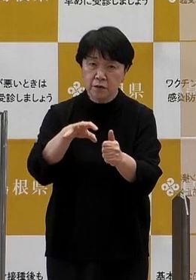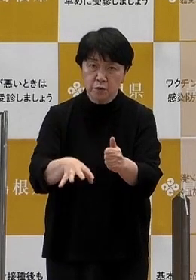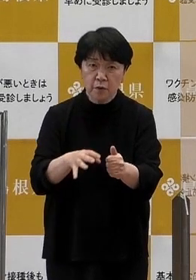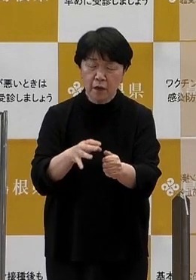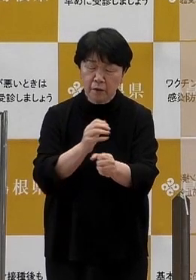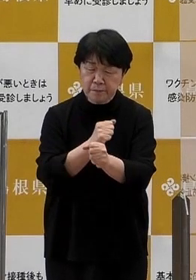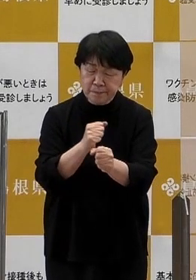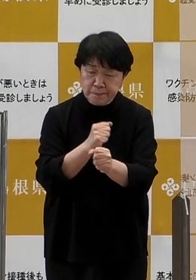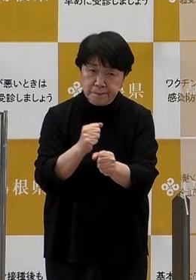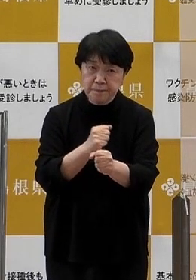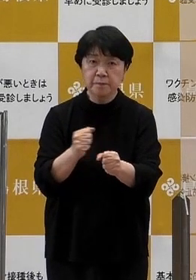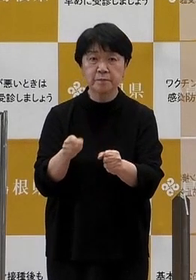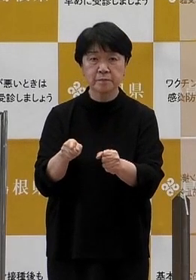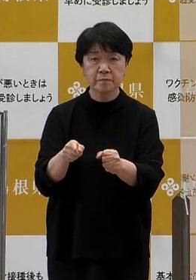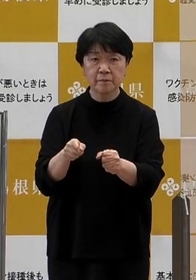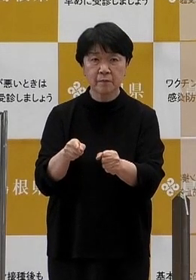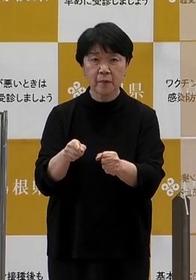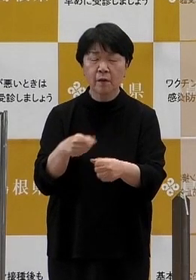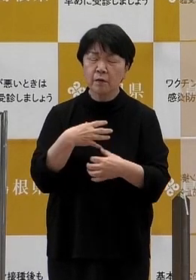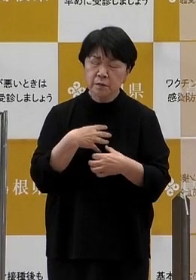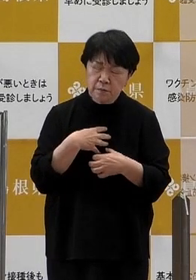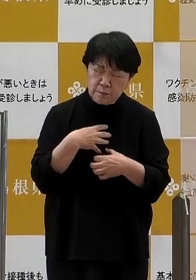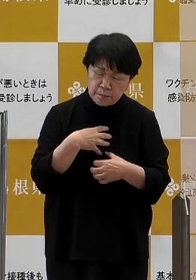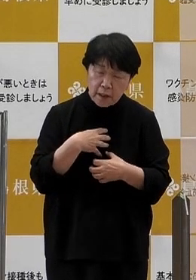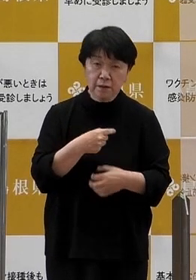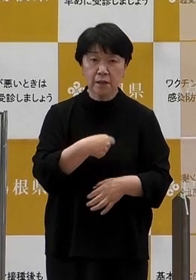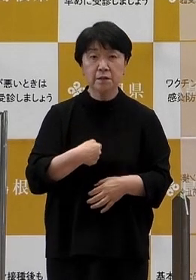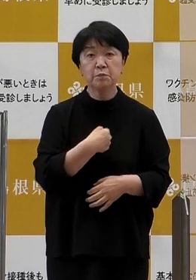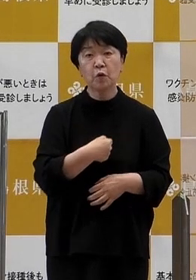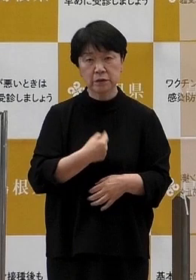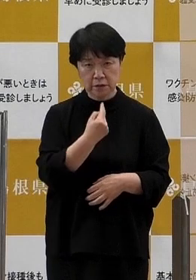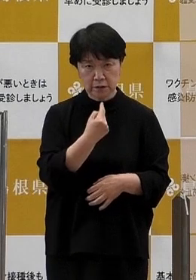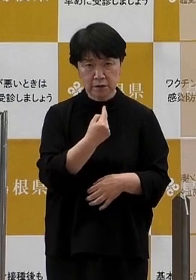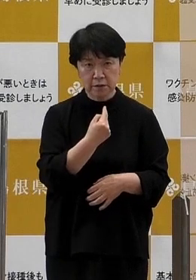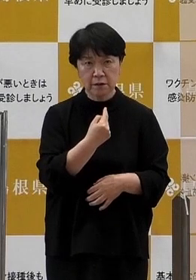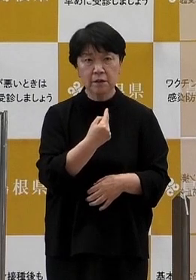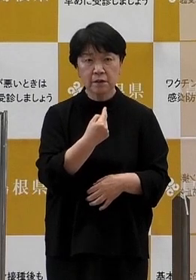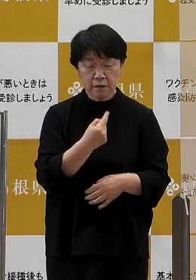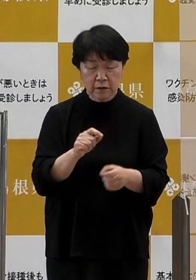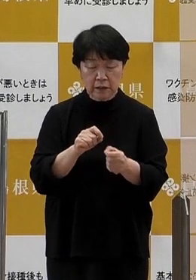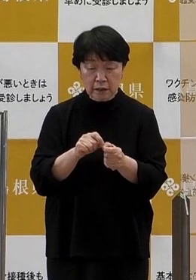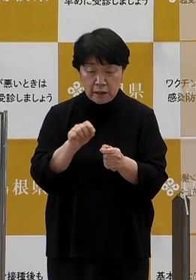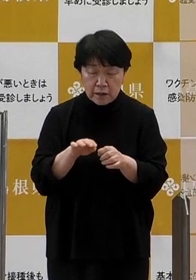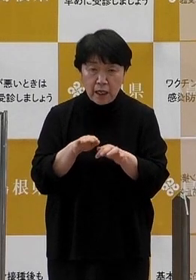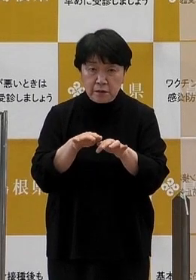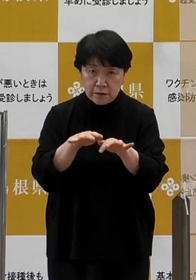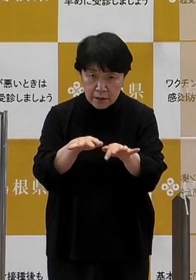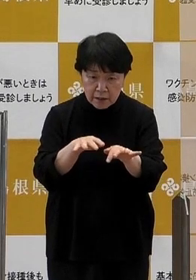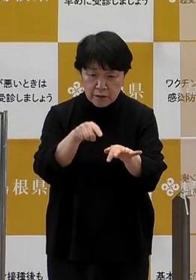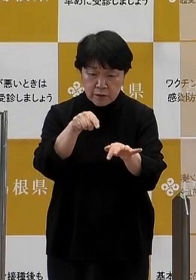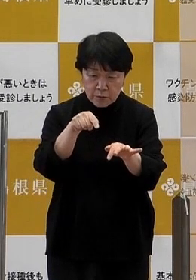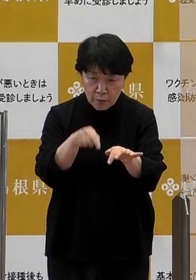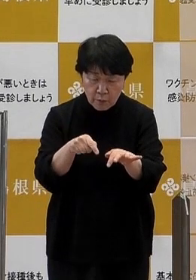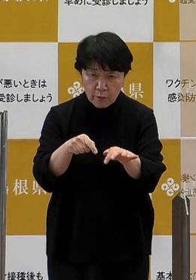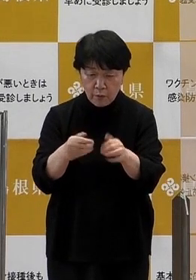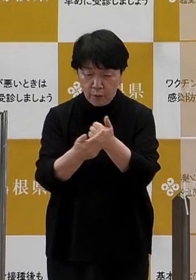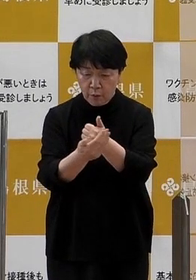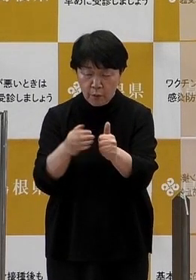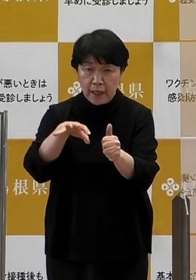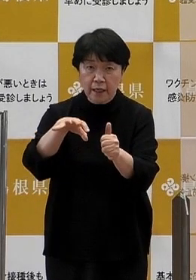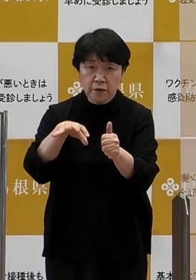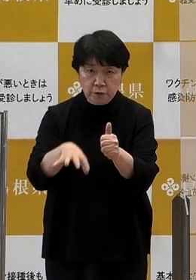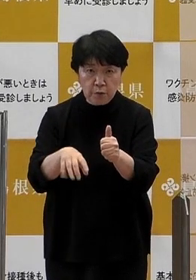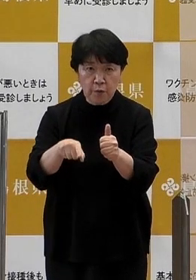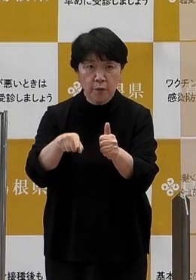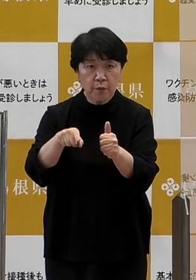の、危機感を含めて、つまりその感染を保健所の介入によ